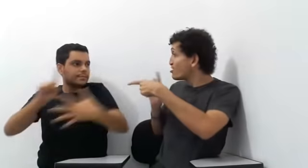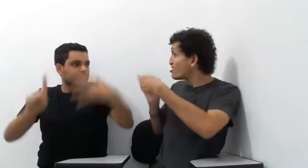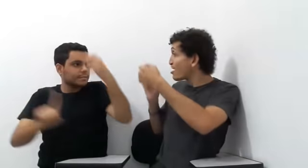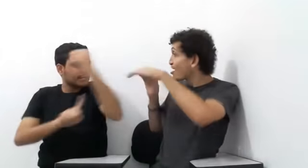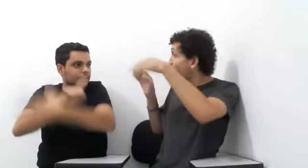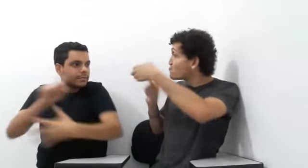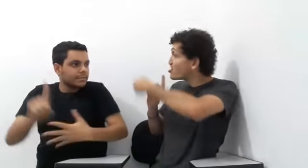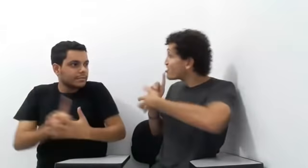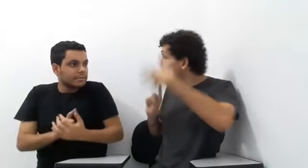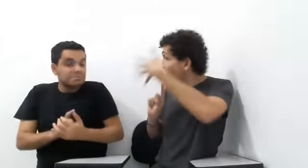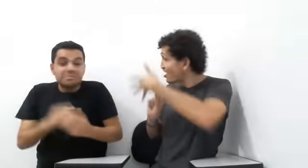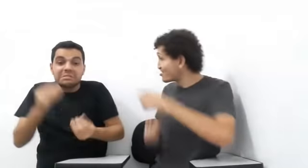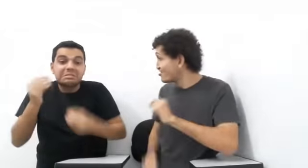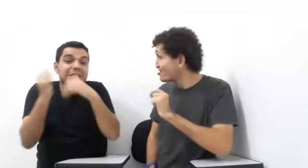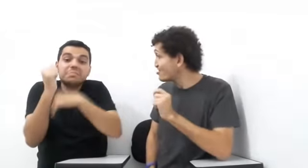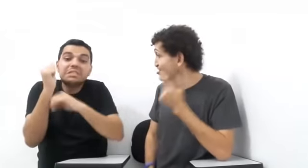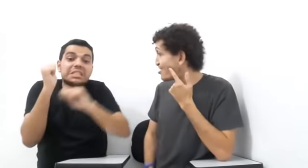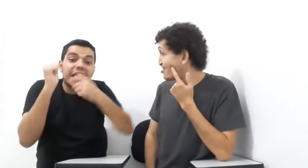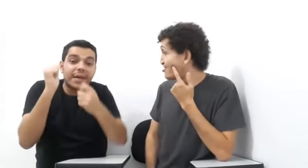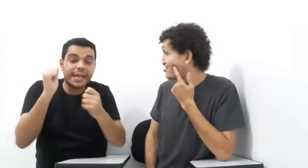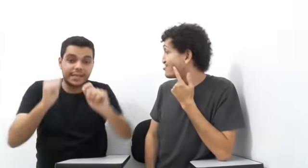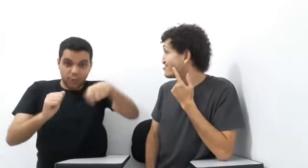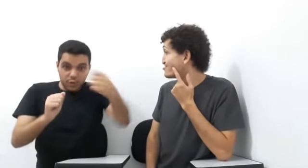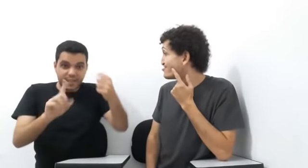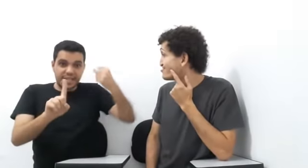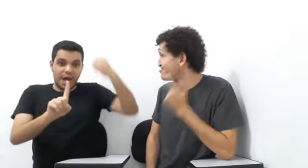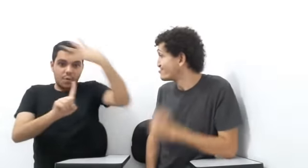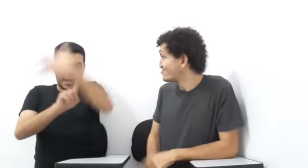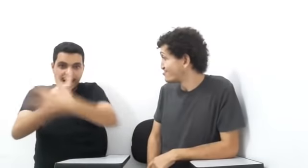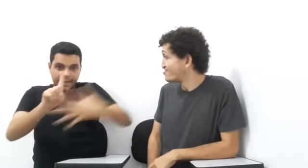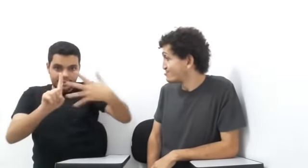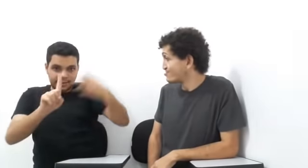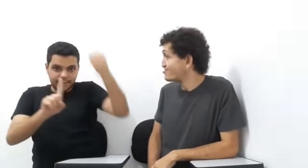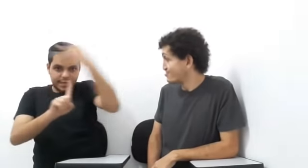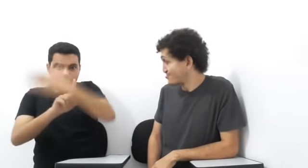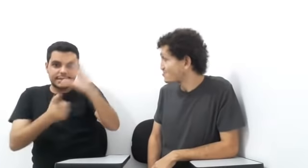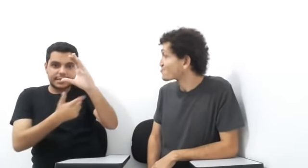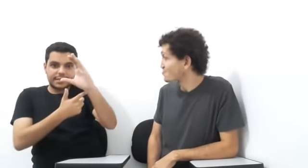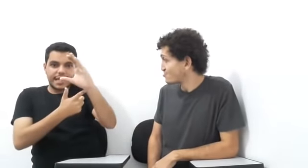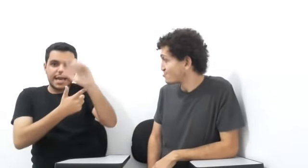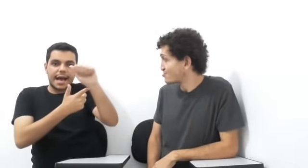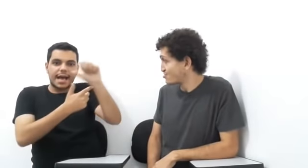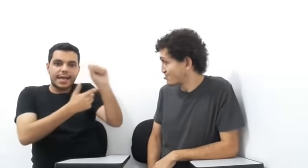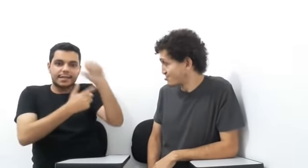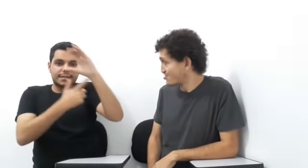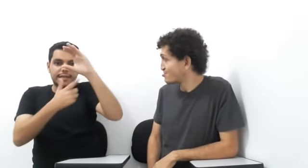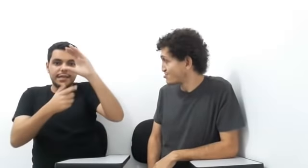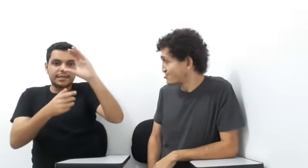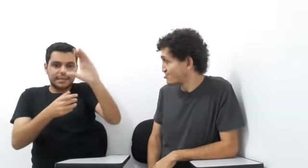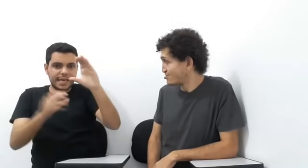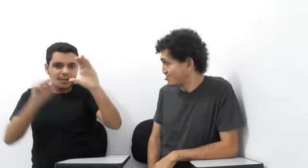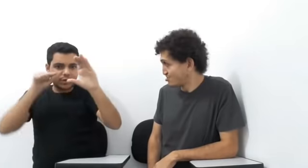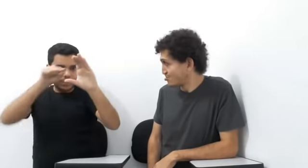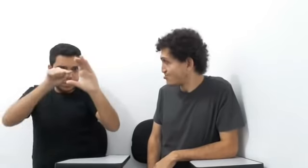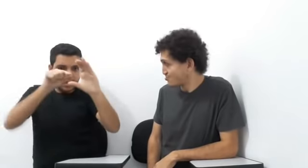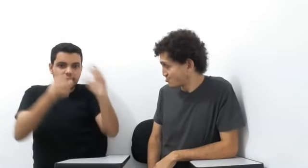é a banca do Pai? Que mistério é esse? O sinal, CAS, C-A-S, Centro